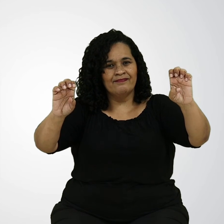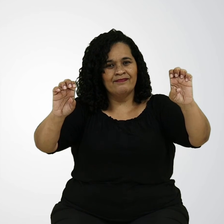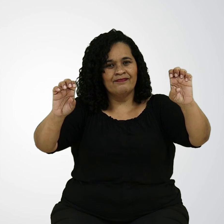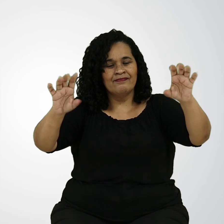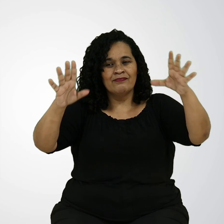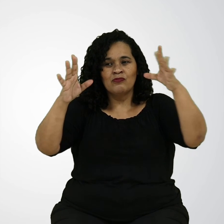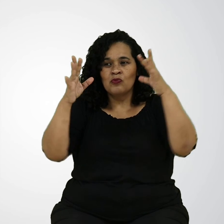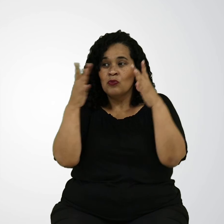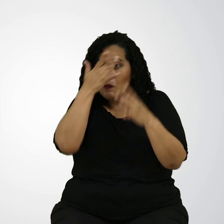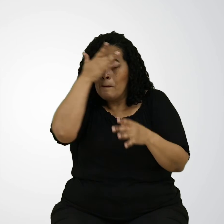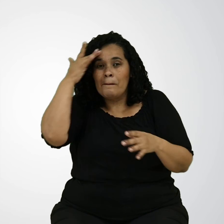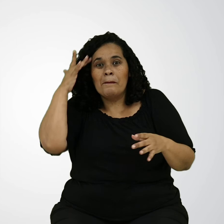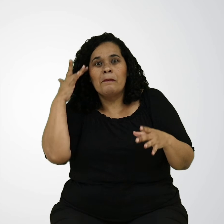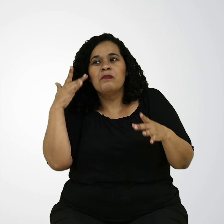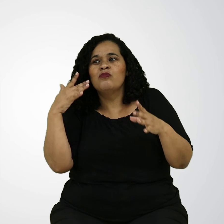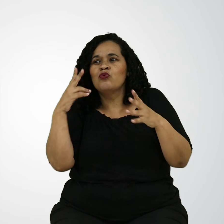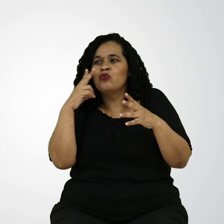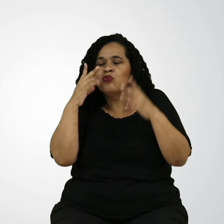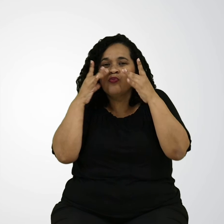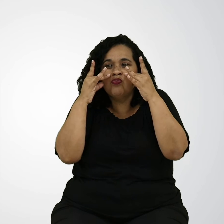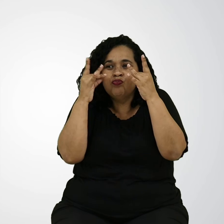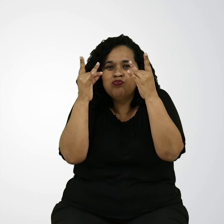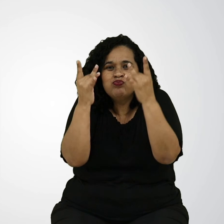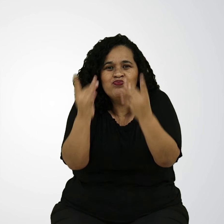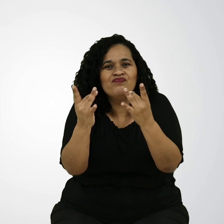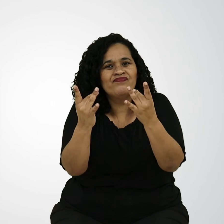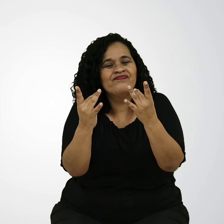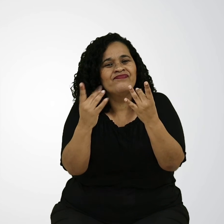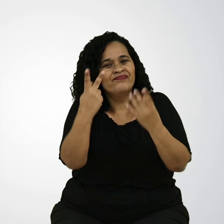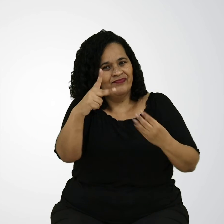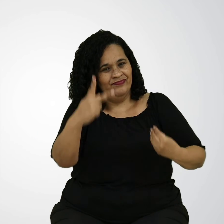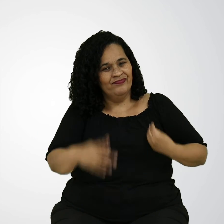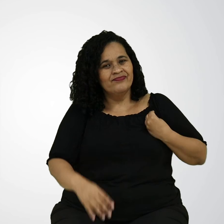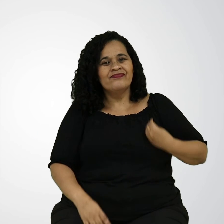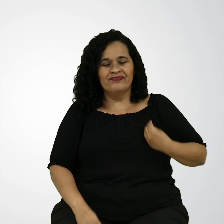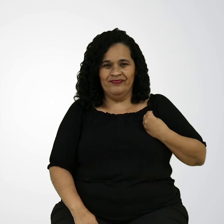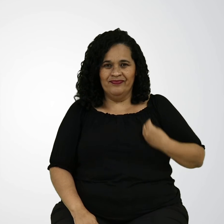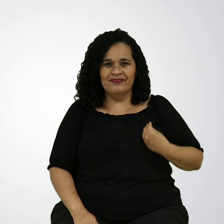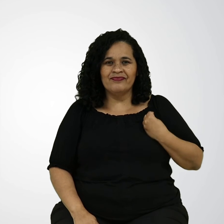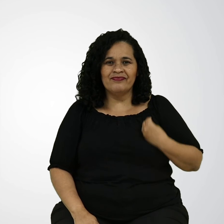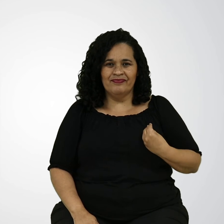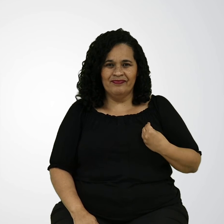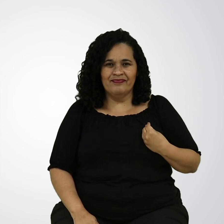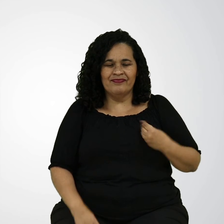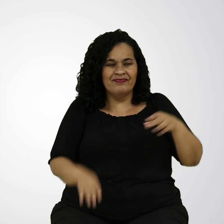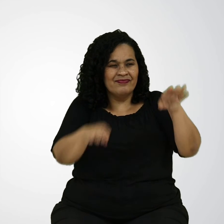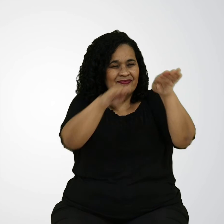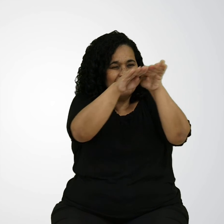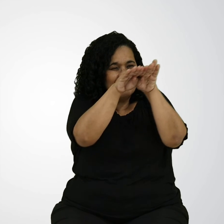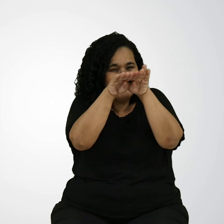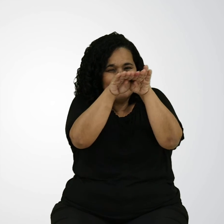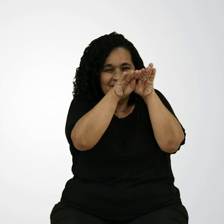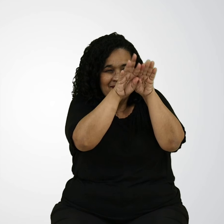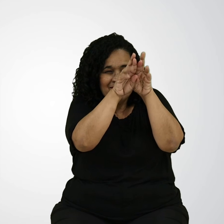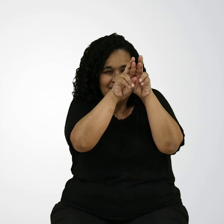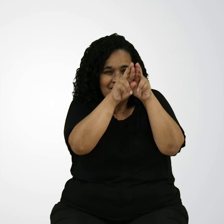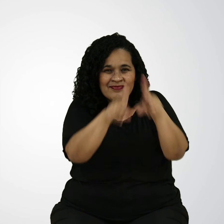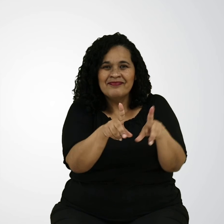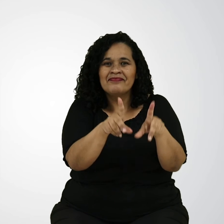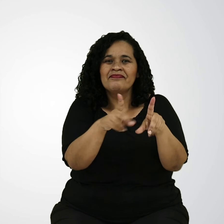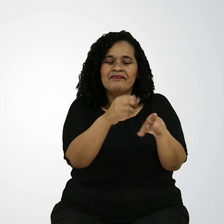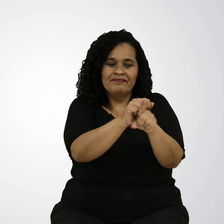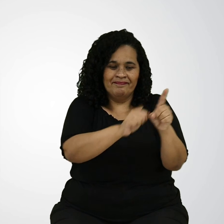de fora. Sim. Porque são muito diferentes dos padrões que são tidos como normais